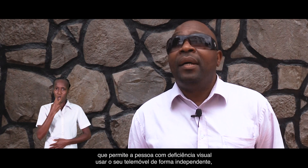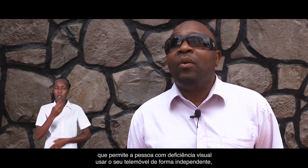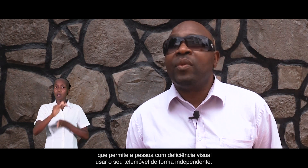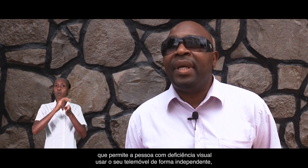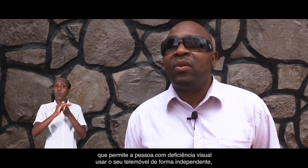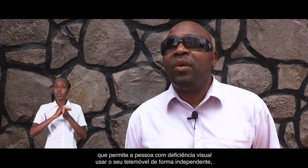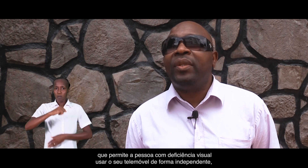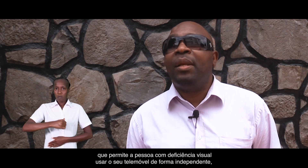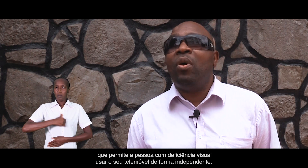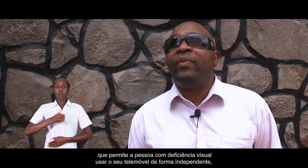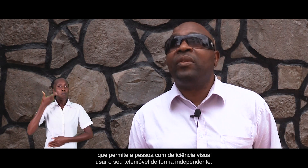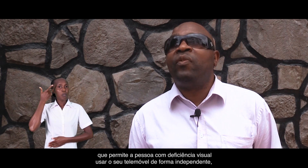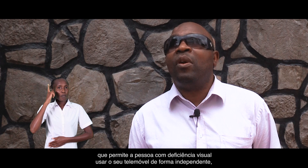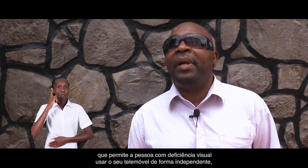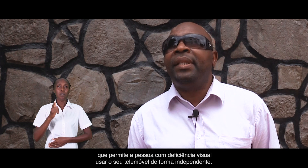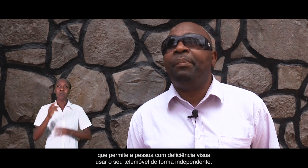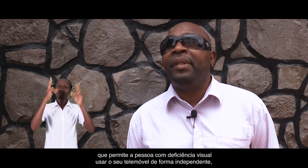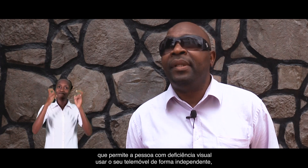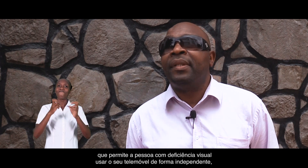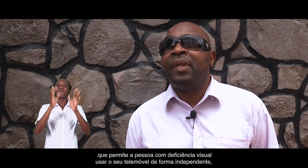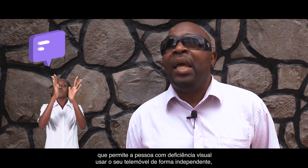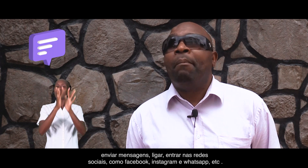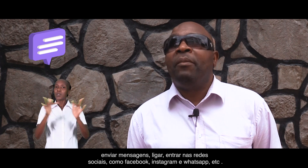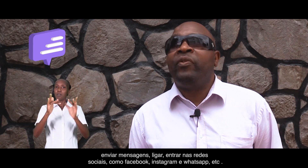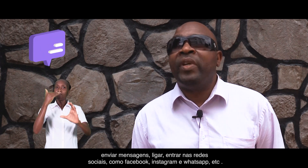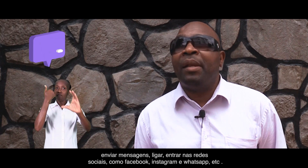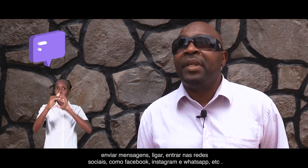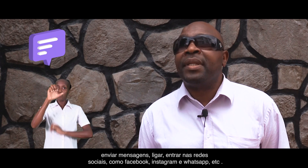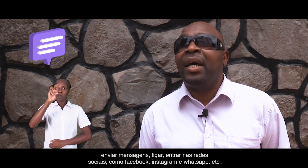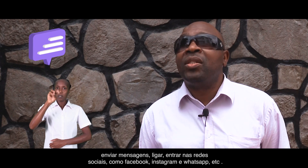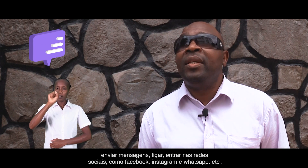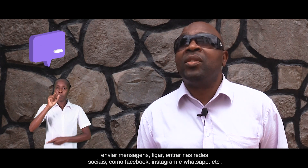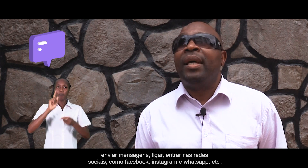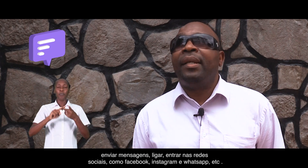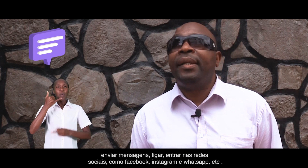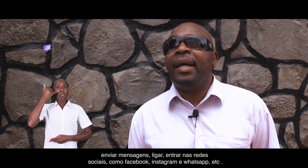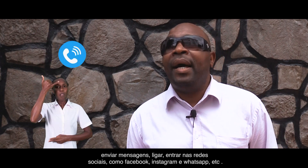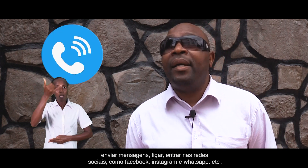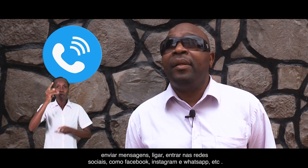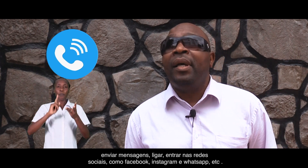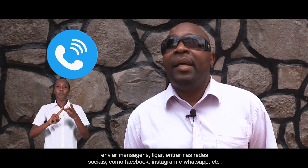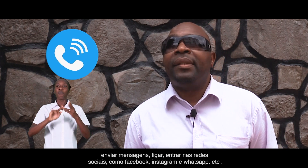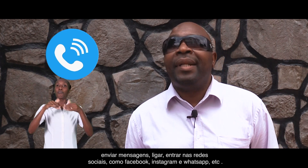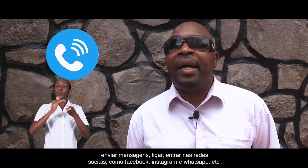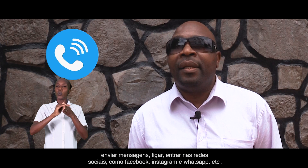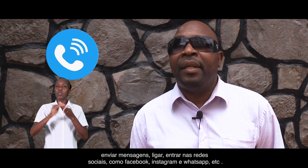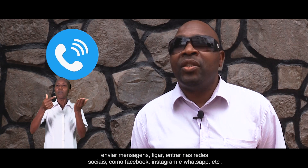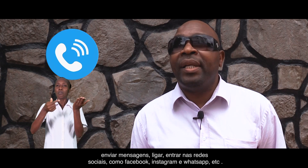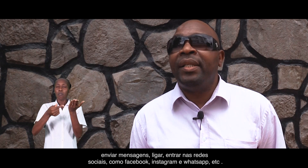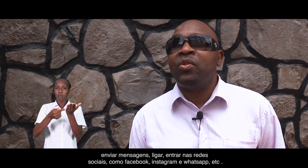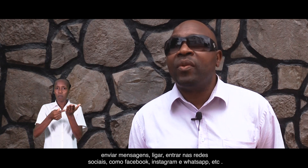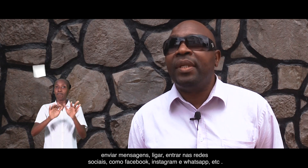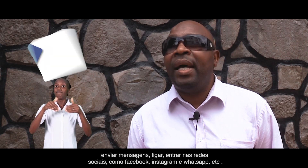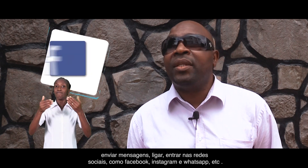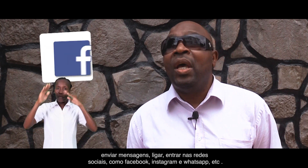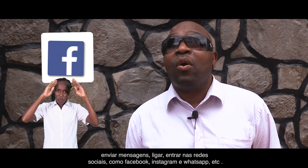usar o seu telemóvel de forma independente. Enviar mensagens, ligar, ligar, nas